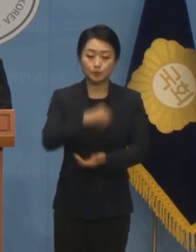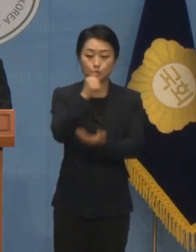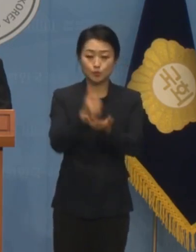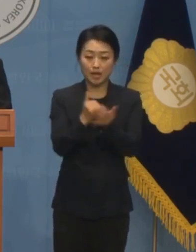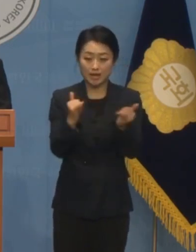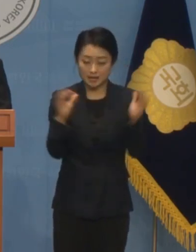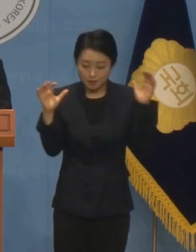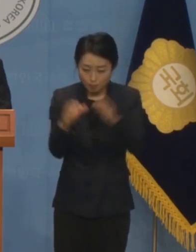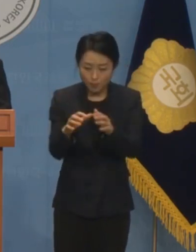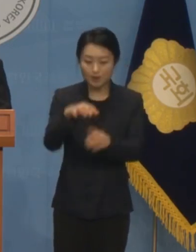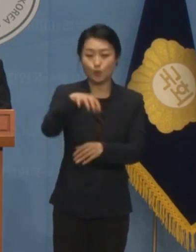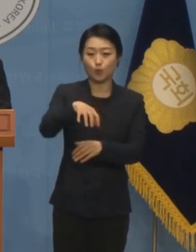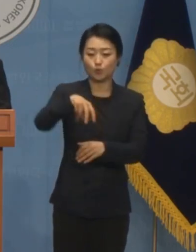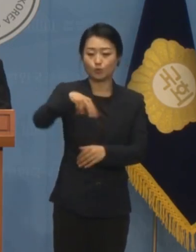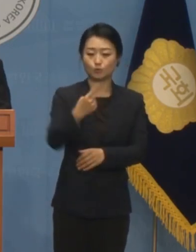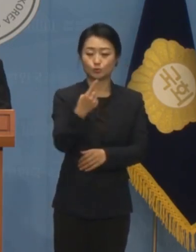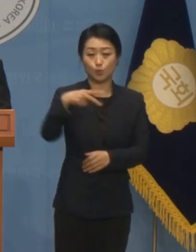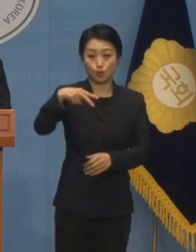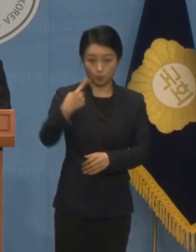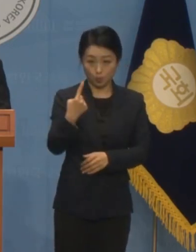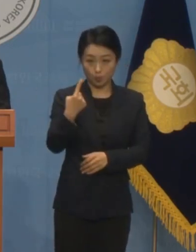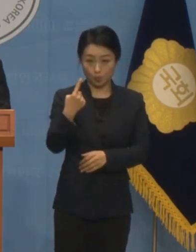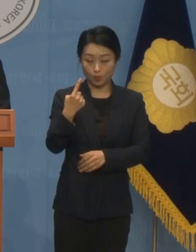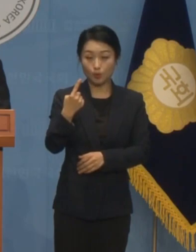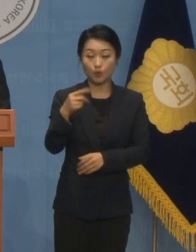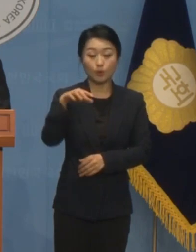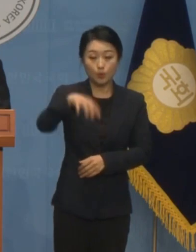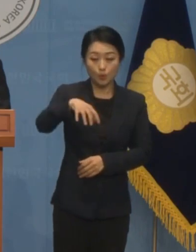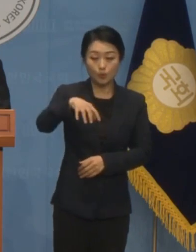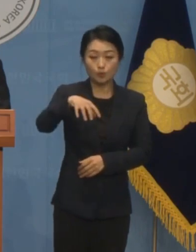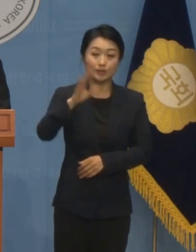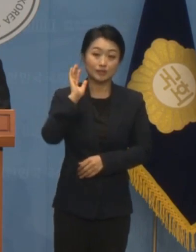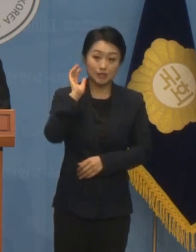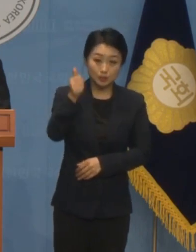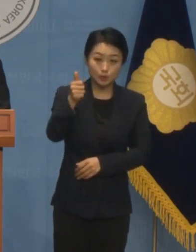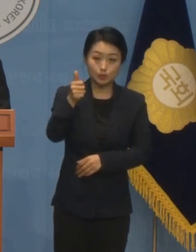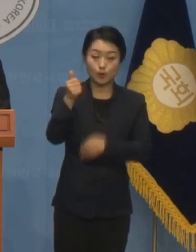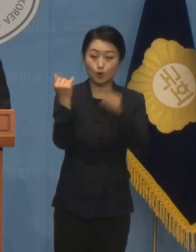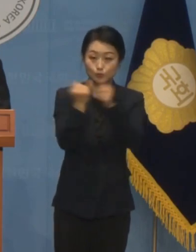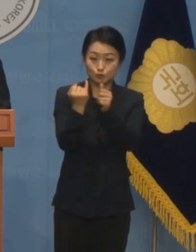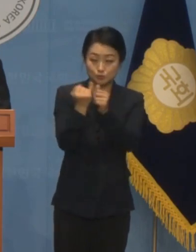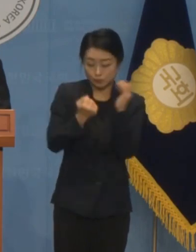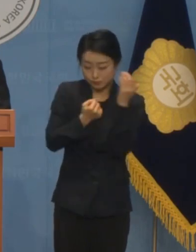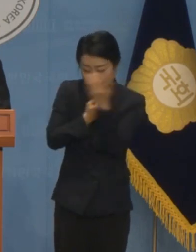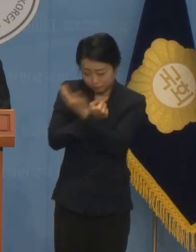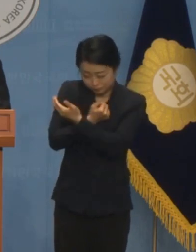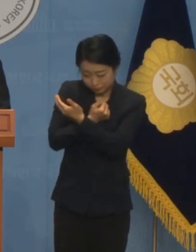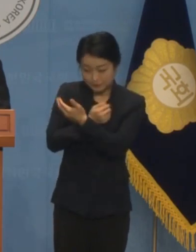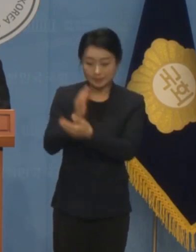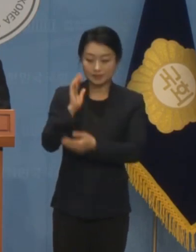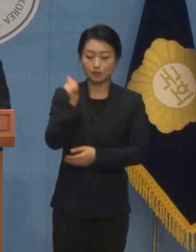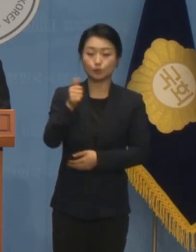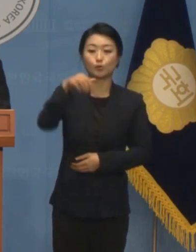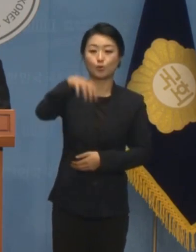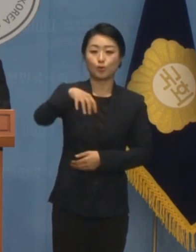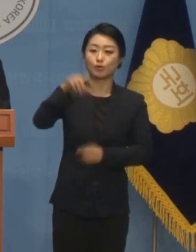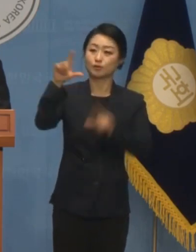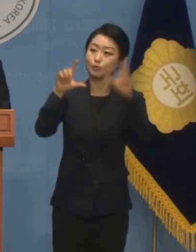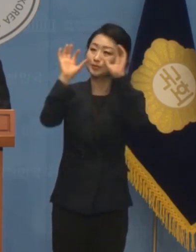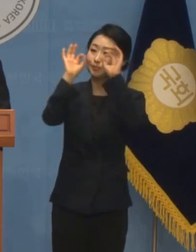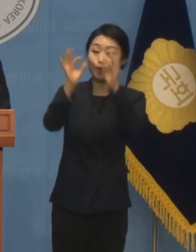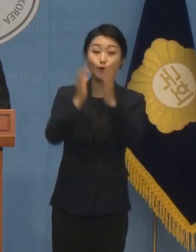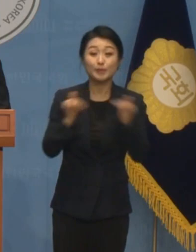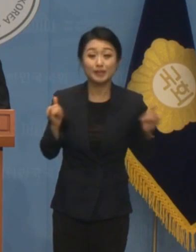범죄인들의 소도로 전락한 대통령실과 자신과 주변 사람들의 허물을 덮는 일에 몰두하는 윤석열 대통령을 보며